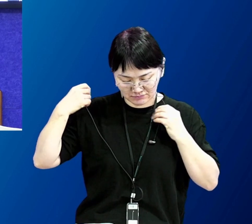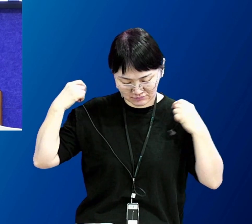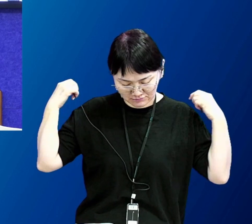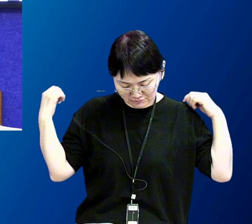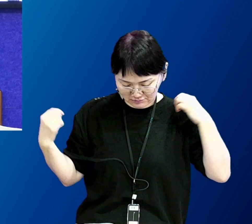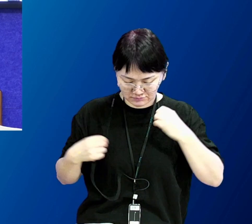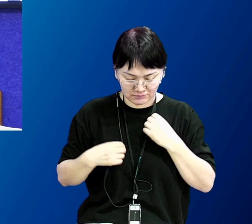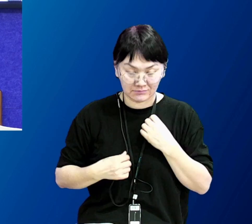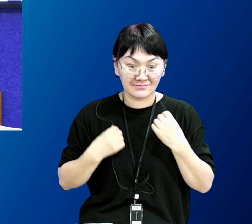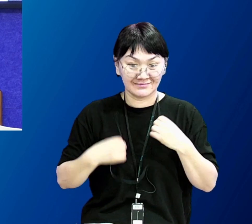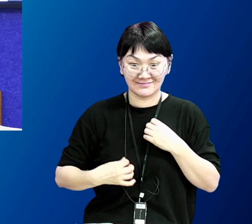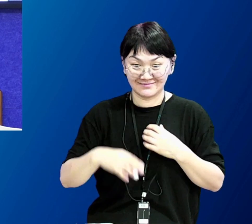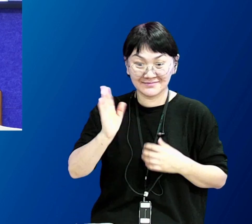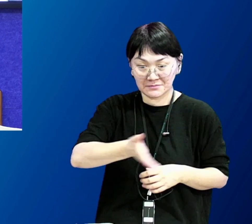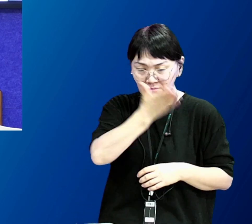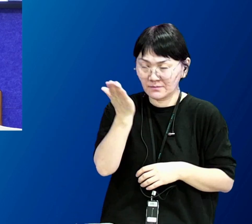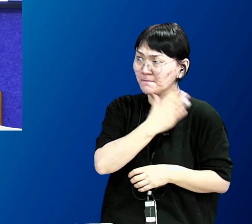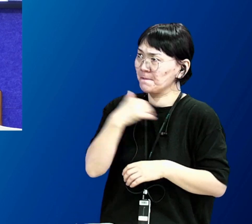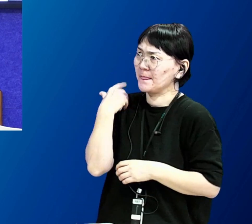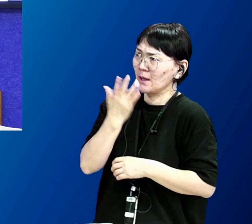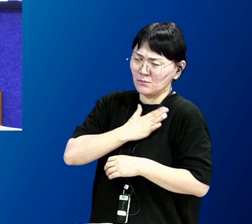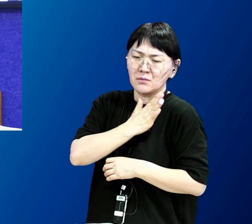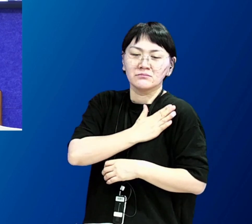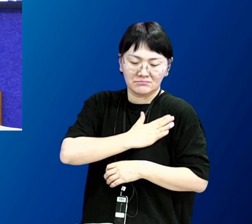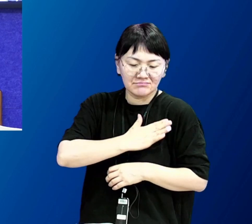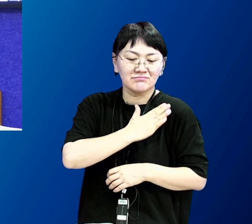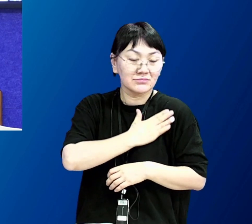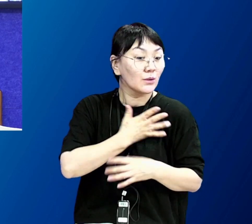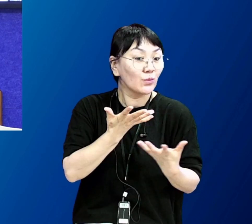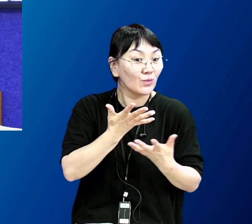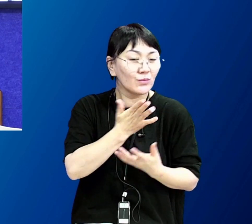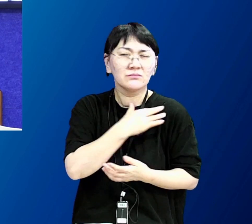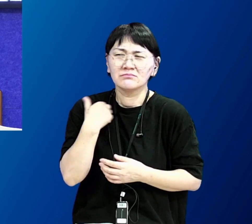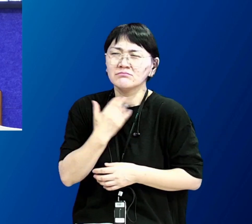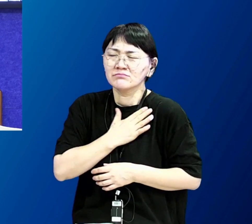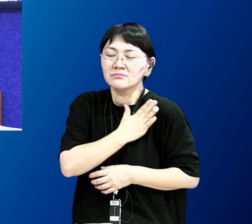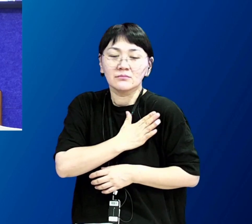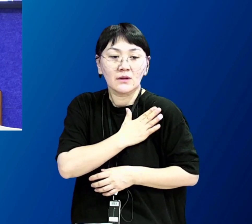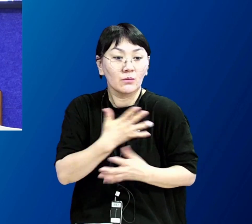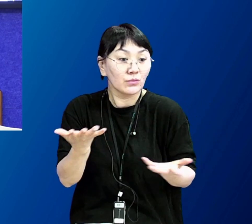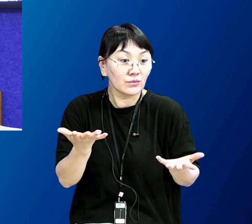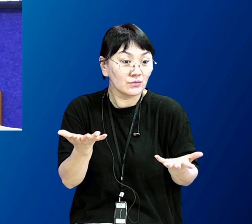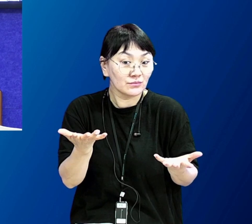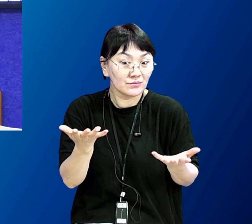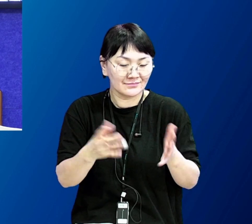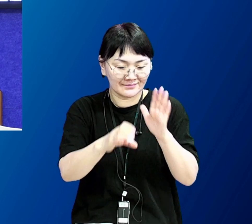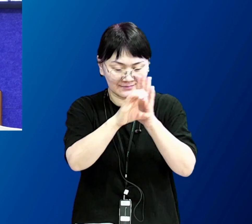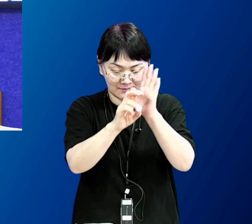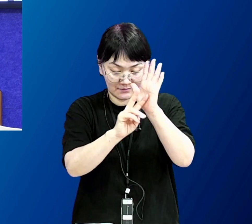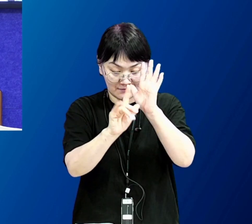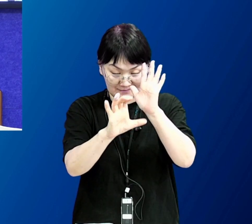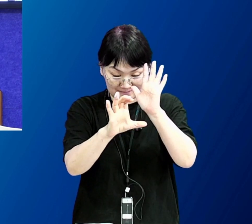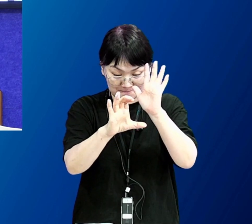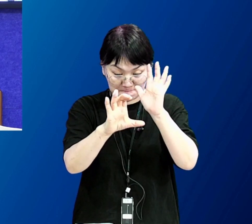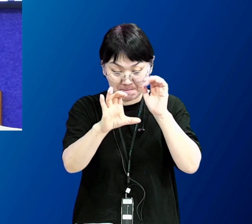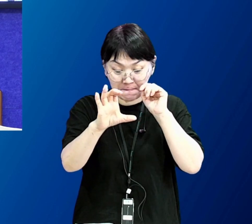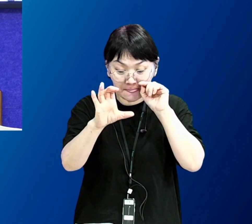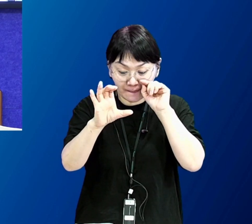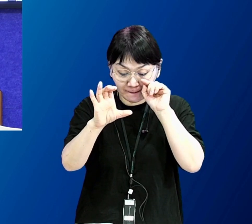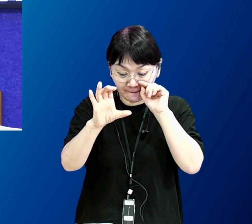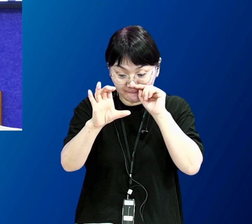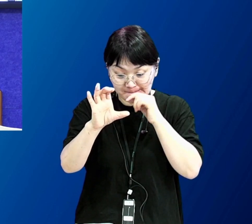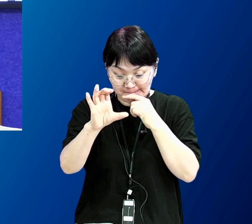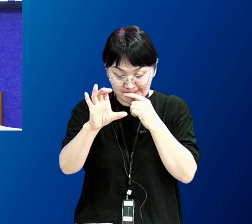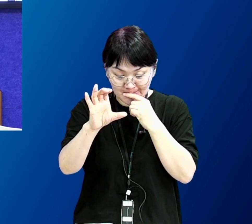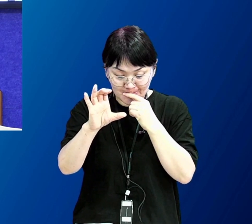мөн бид өхөн эзнийг хайрлж байна гэдэг нь бас юу гэсэн үг юм болоо? Сургаалт өгс 119-ыг харъя да.